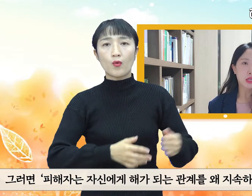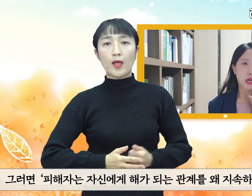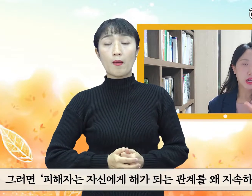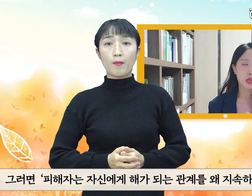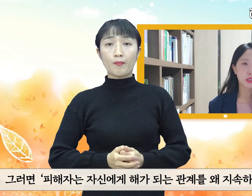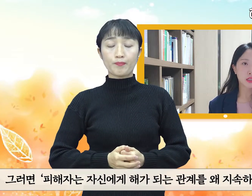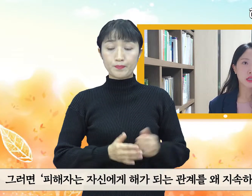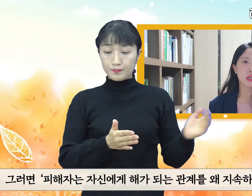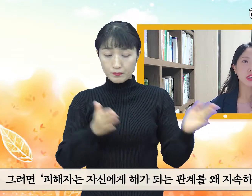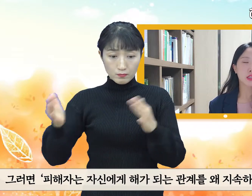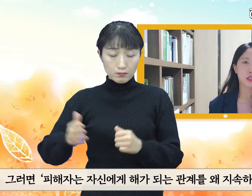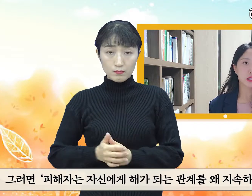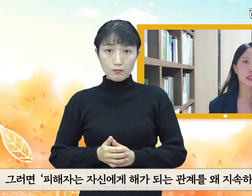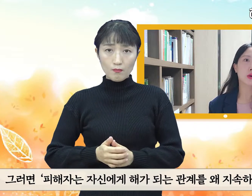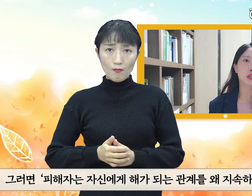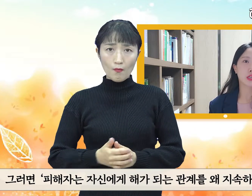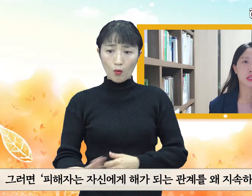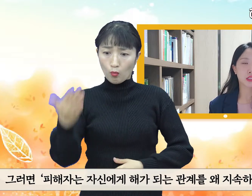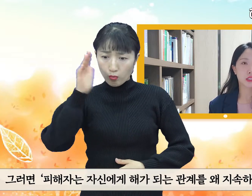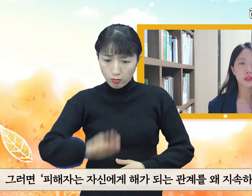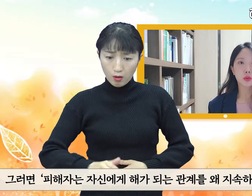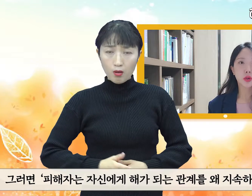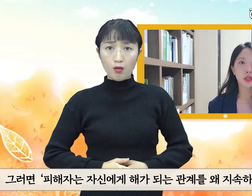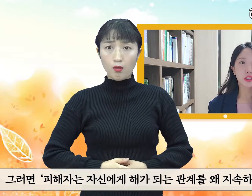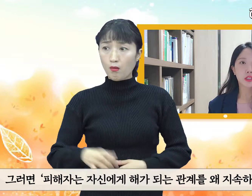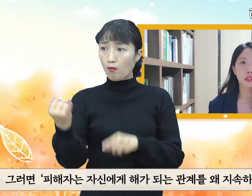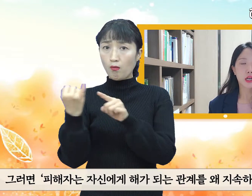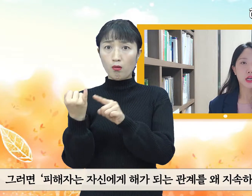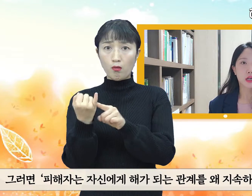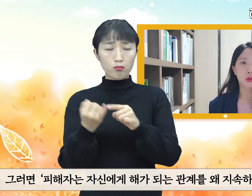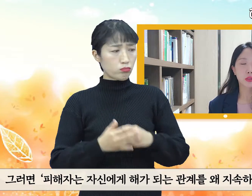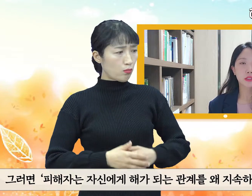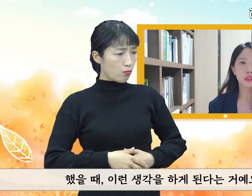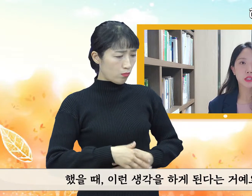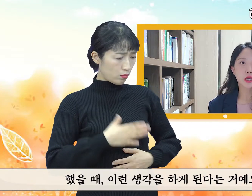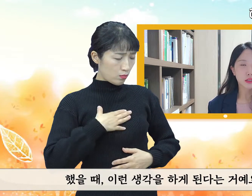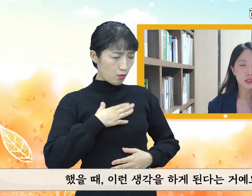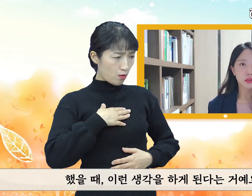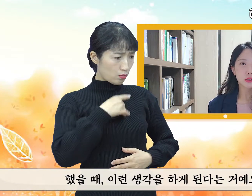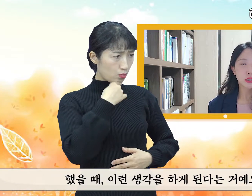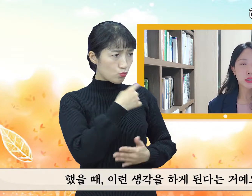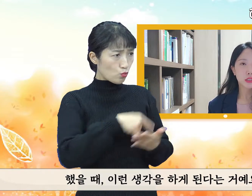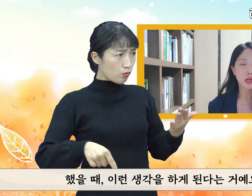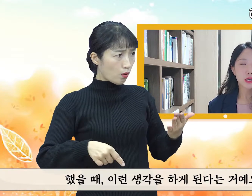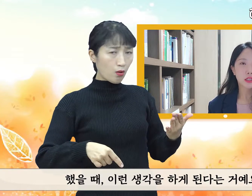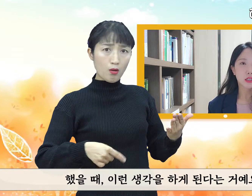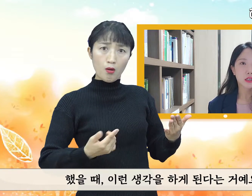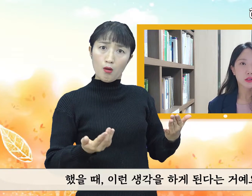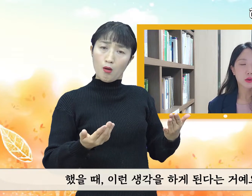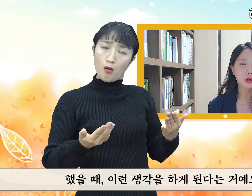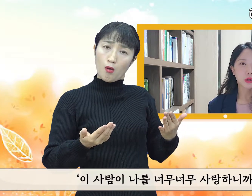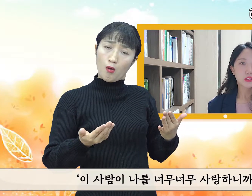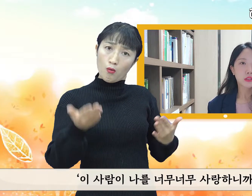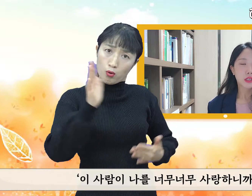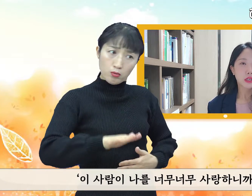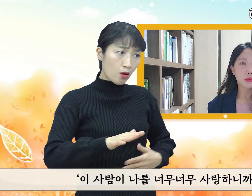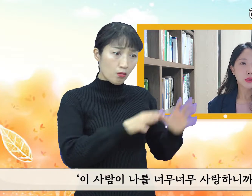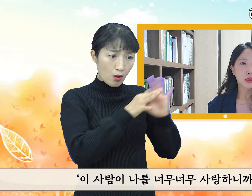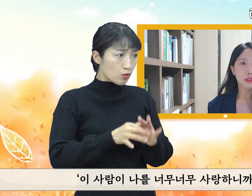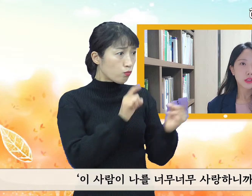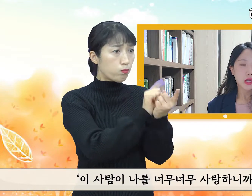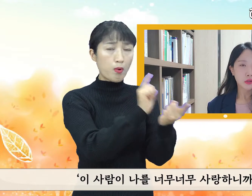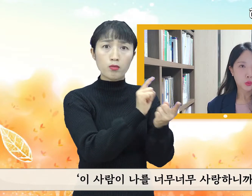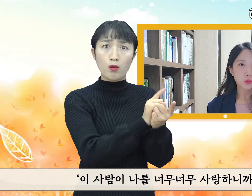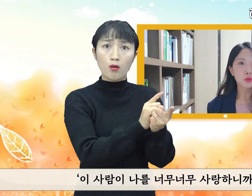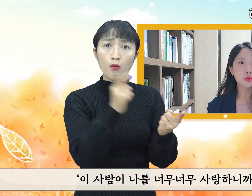이렇게 나한테 해가 되는 이 관계를 지속하게 되느냐라고 했을 때 이제 이런 생각을 하게 된다라는 거예요. 이